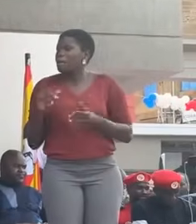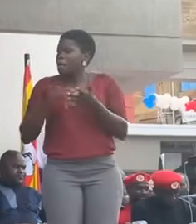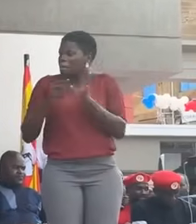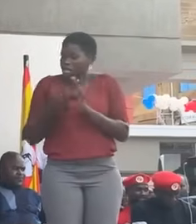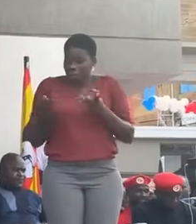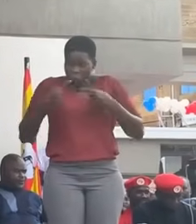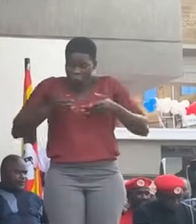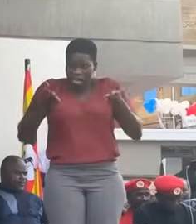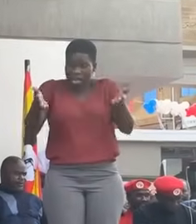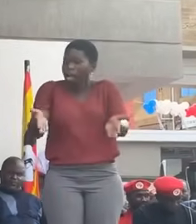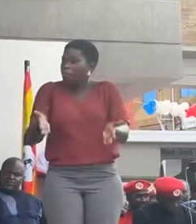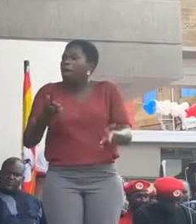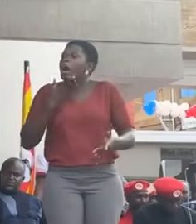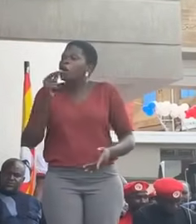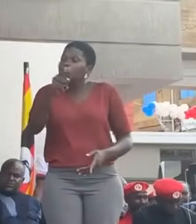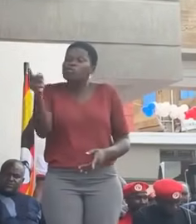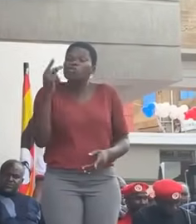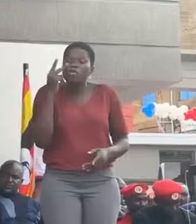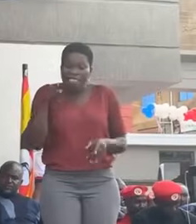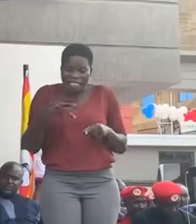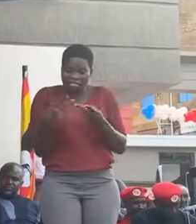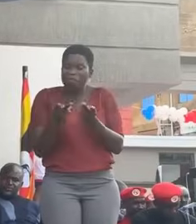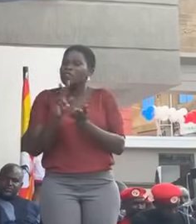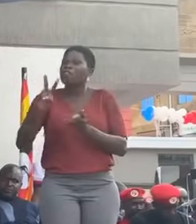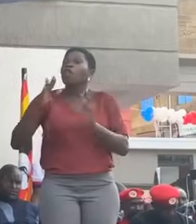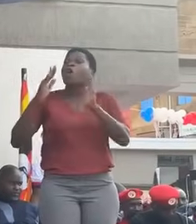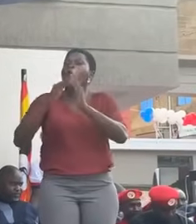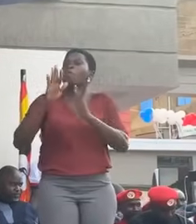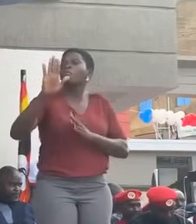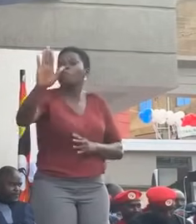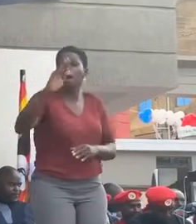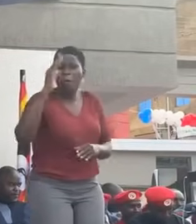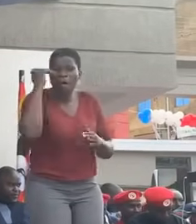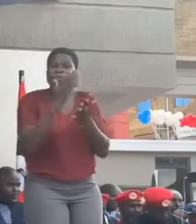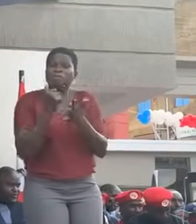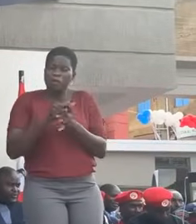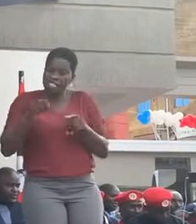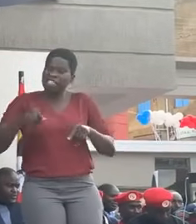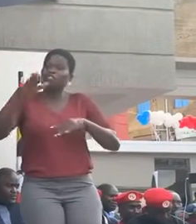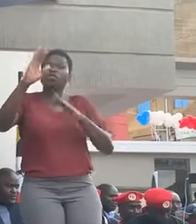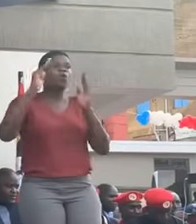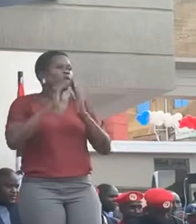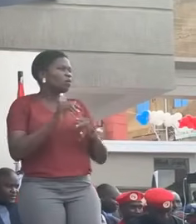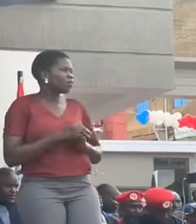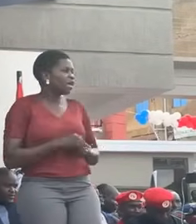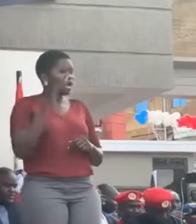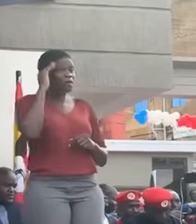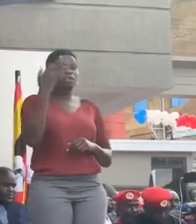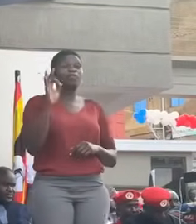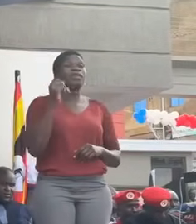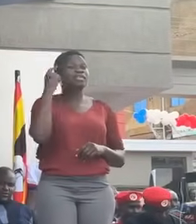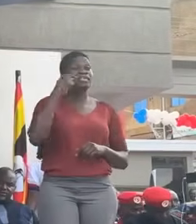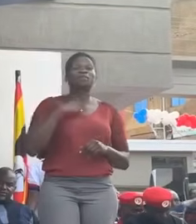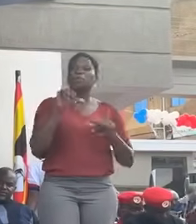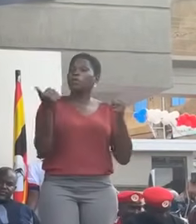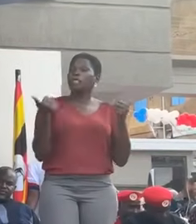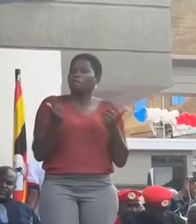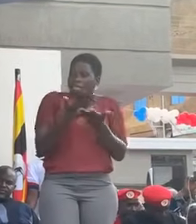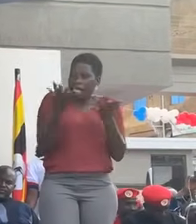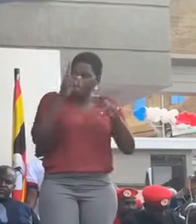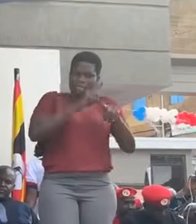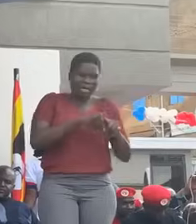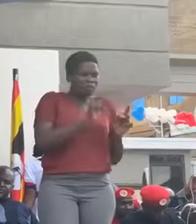wetuli, njagala mulabe wonge wamwe, kubanga wamwe, simanyo ba muntegera bulungi. Buli